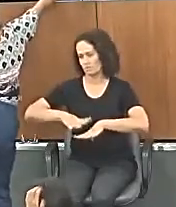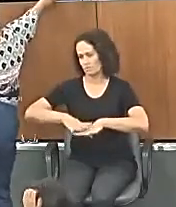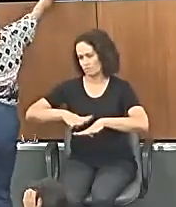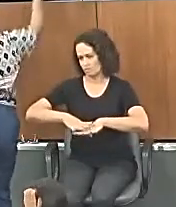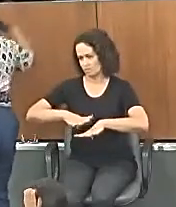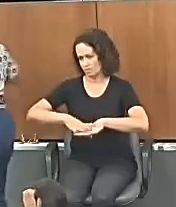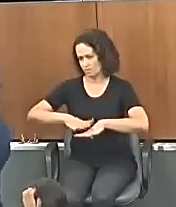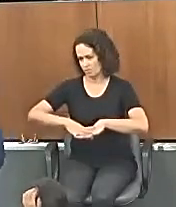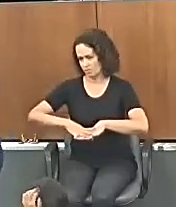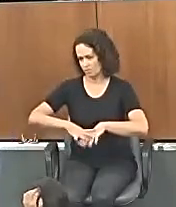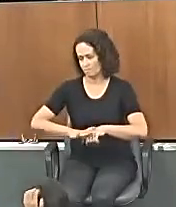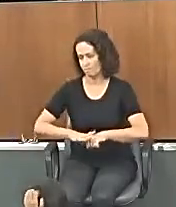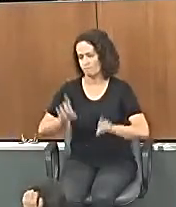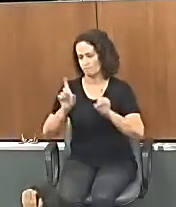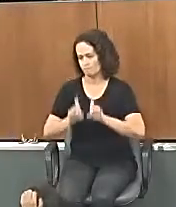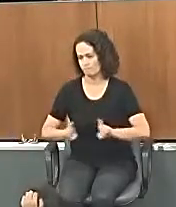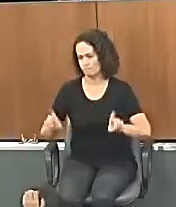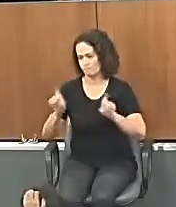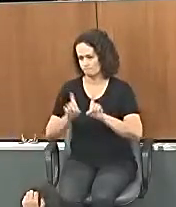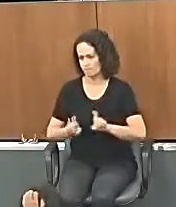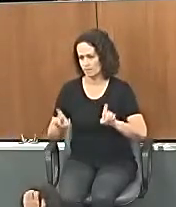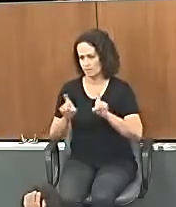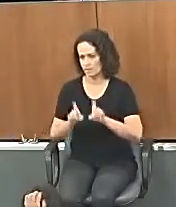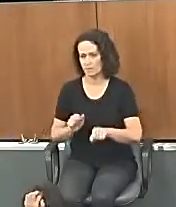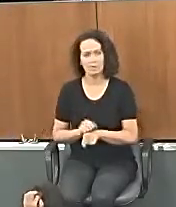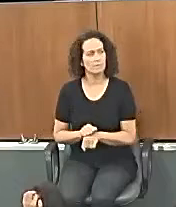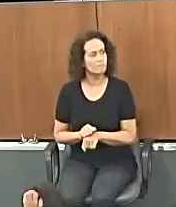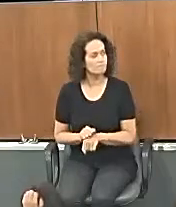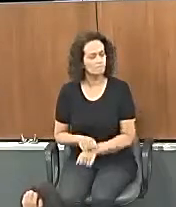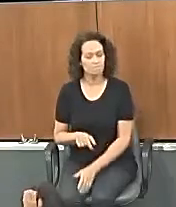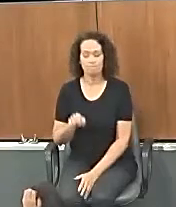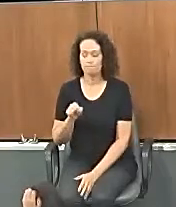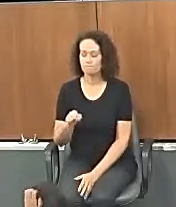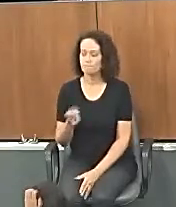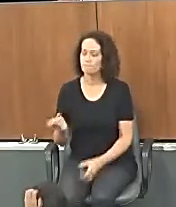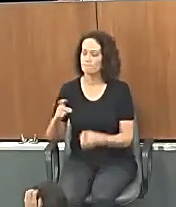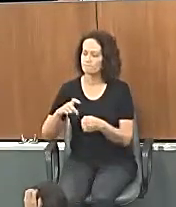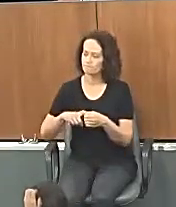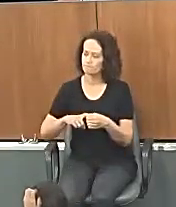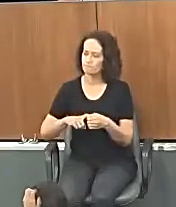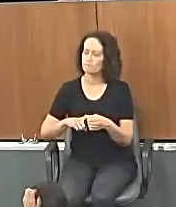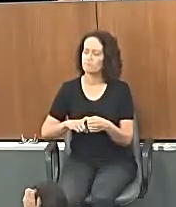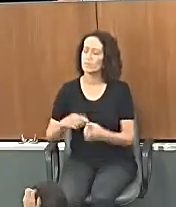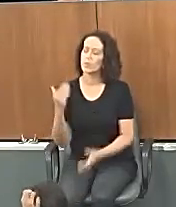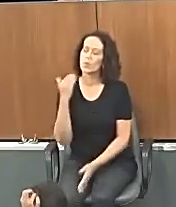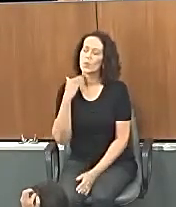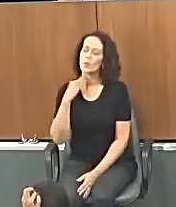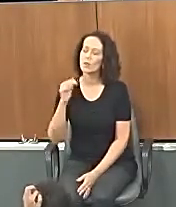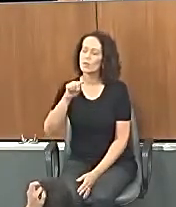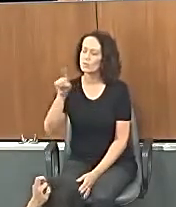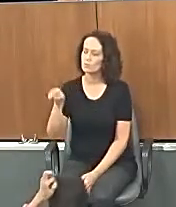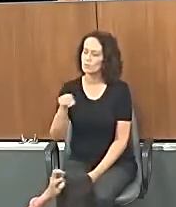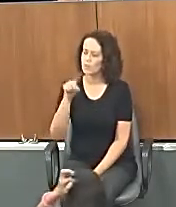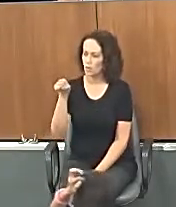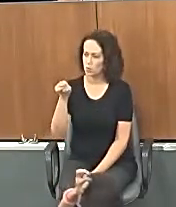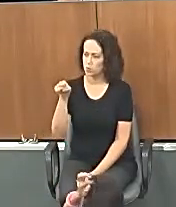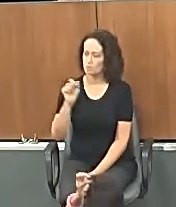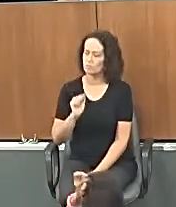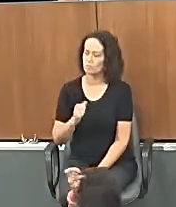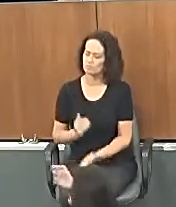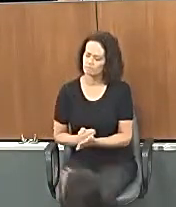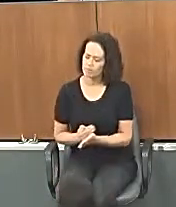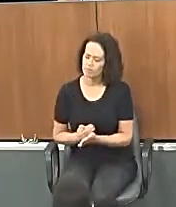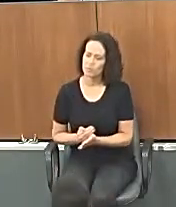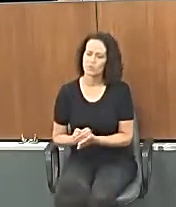ea computação ele foi contratado pelo banco itaú e ele começou